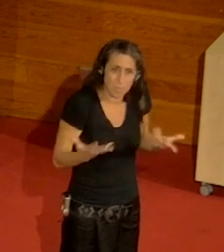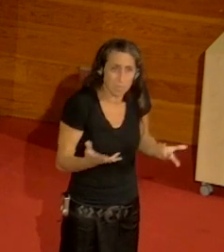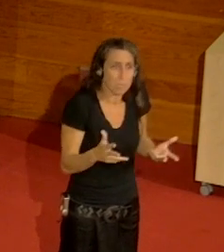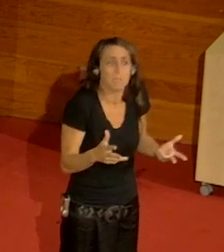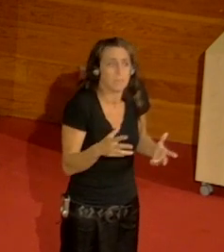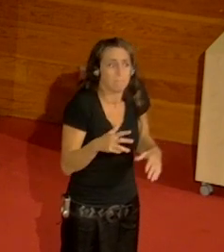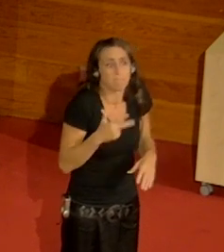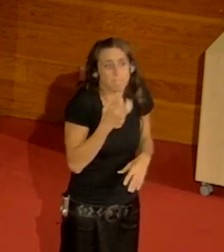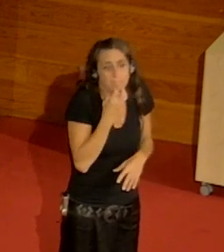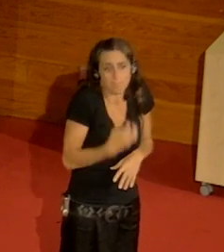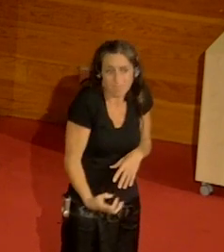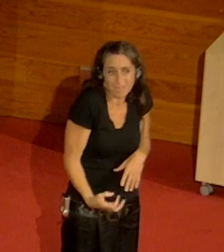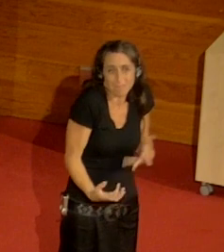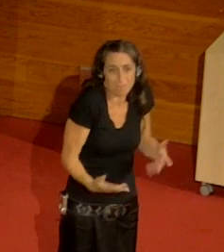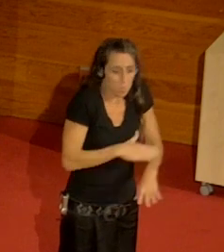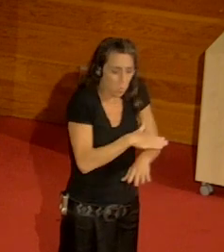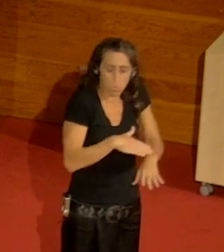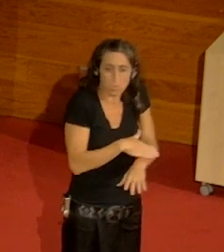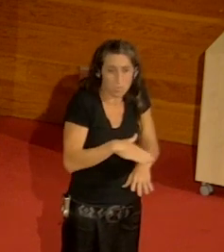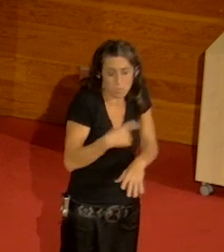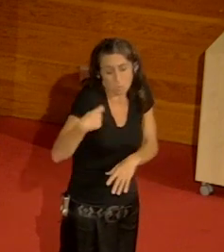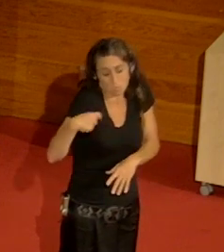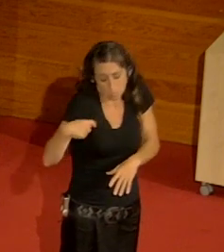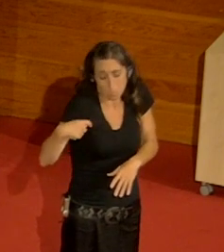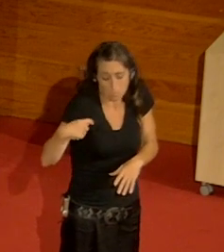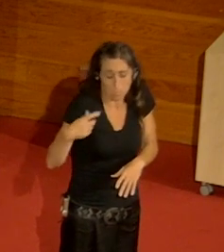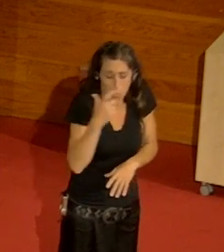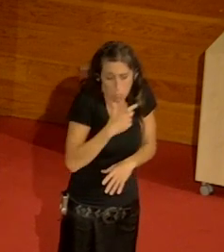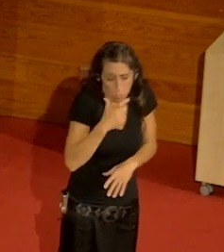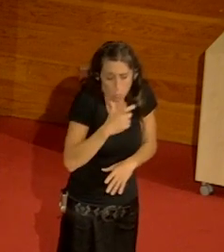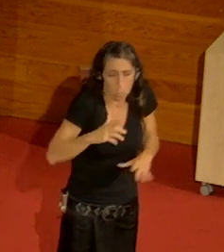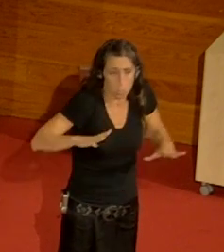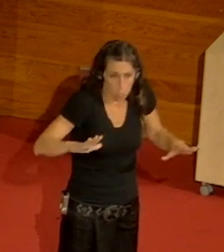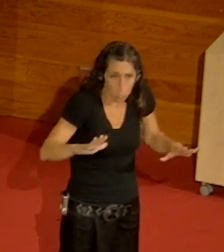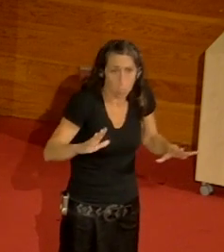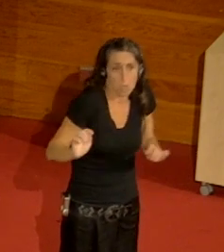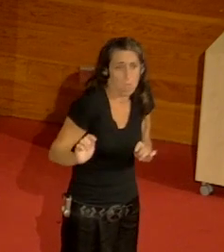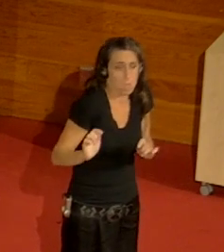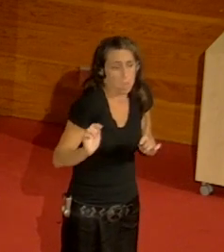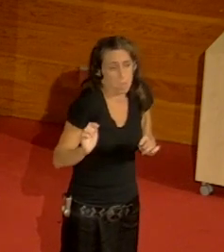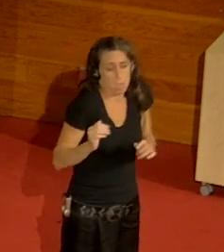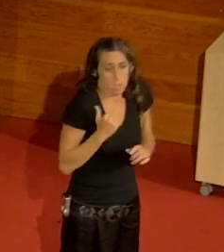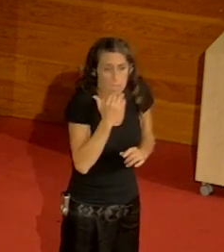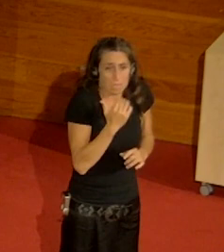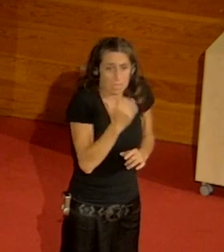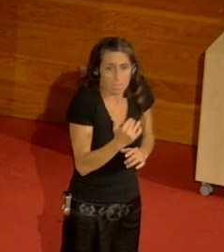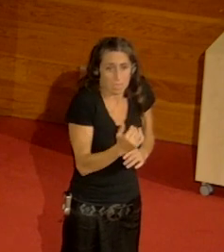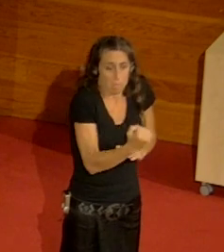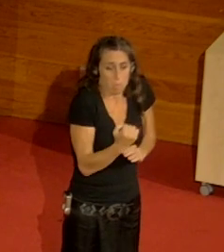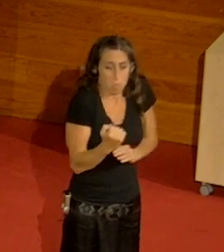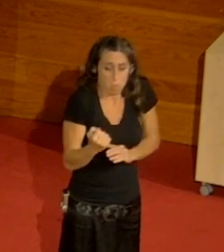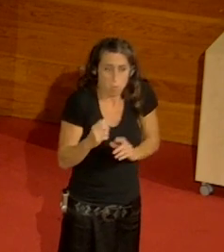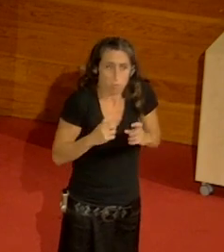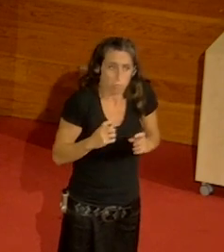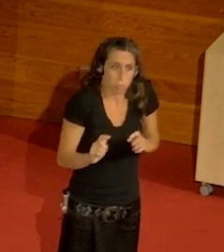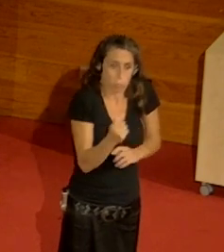duran muy poco tiempo poca ni siquiera netanyahu que digamos es hasta ahora era uno de los líderes que más apoyos conseguía reunir